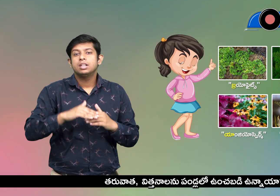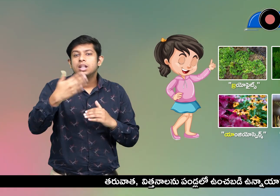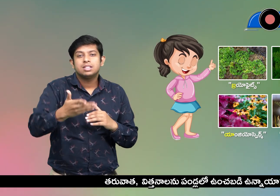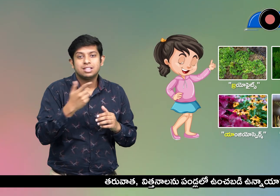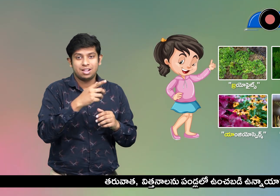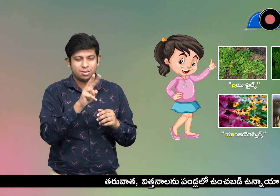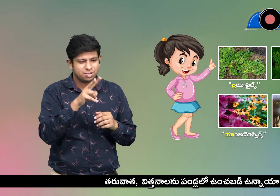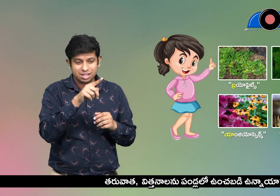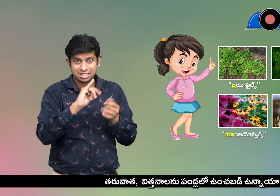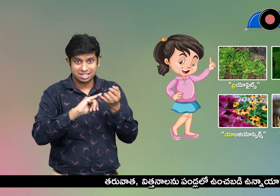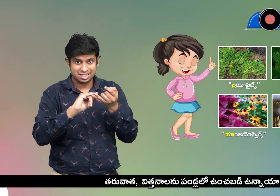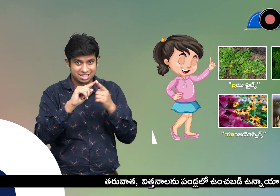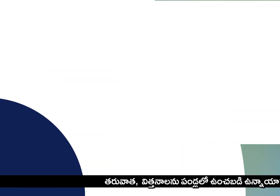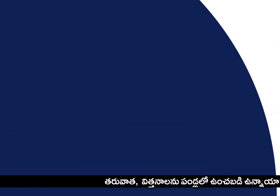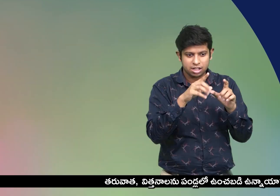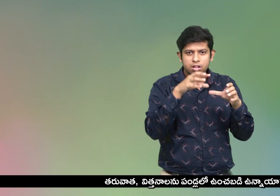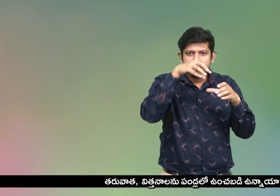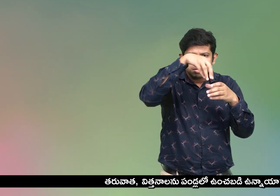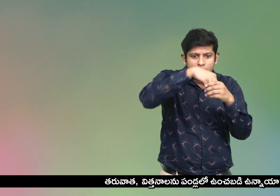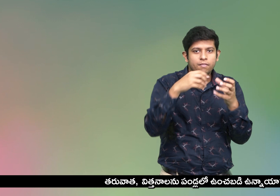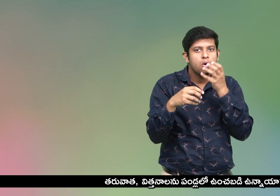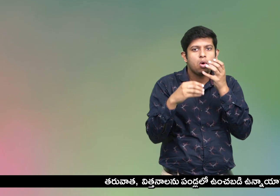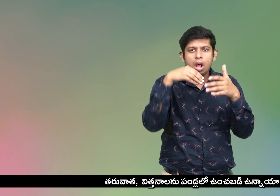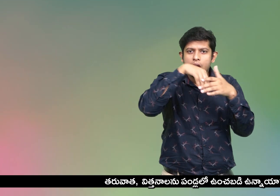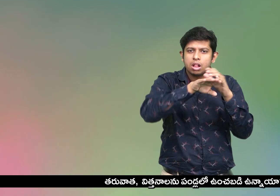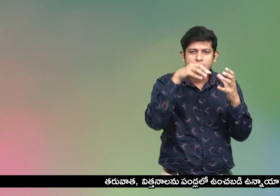తరువాత విత్తనాలు పండ్లలో ఉంచబడి ఉన్నాయా?